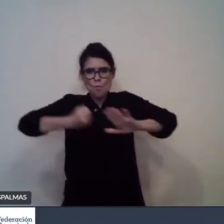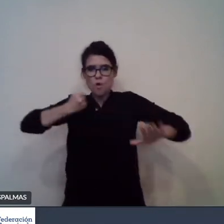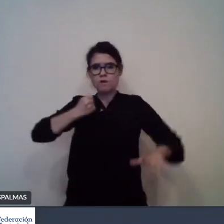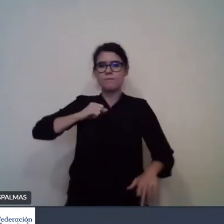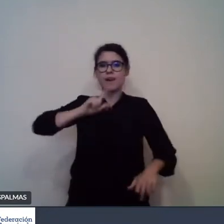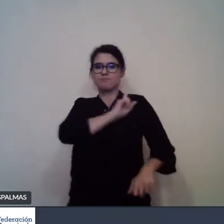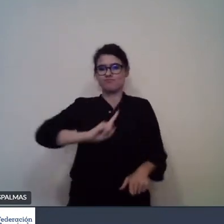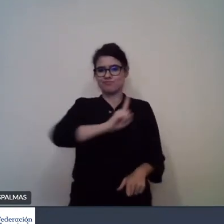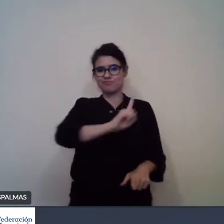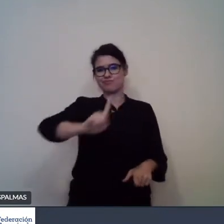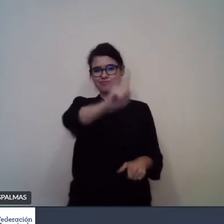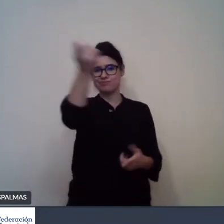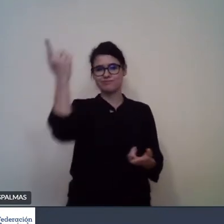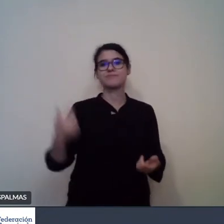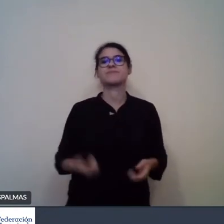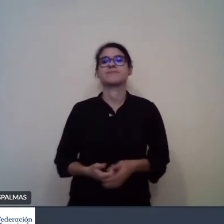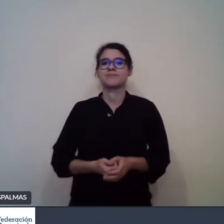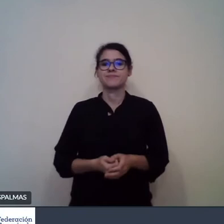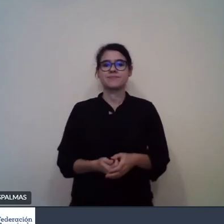Esta la vemos de nuevo.